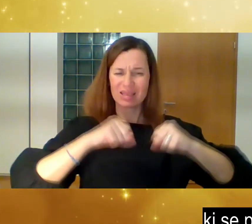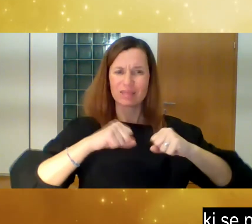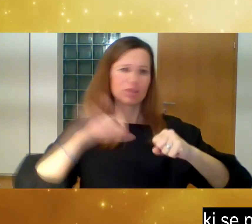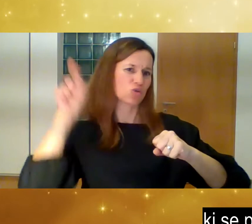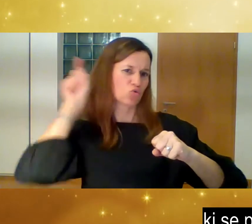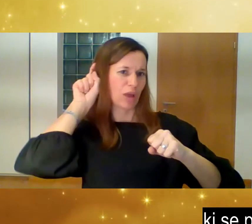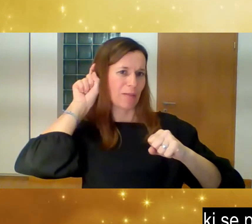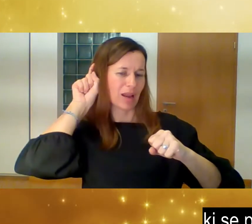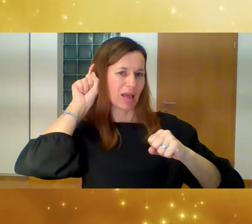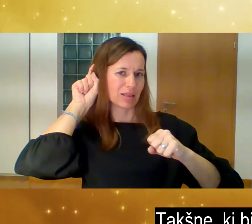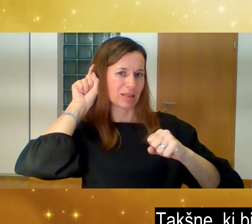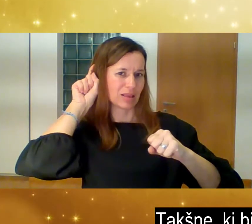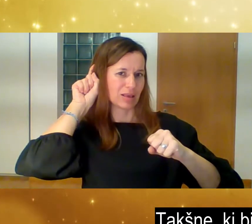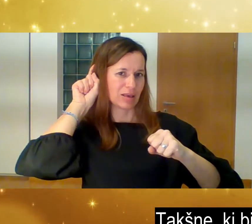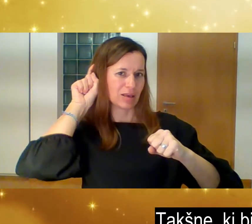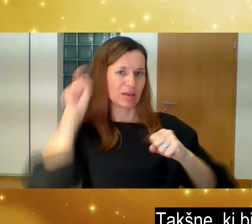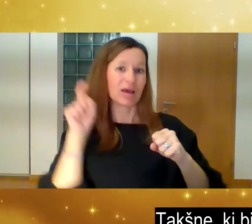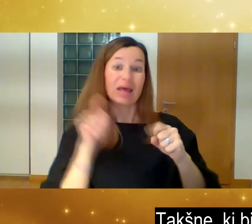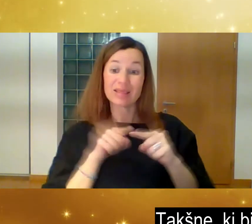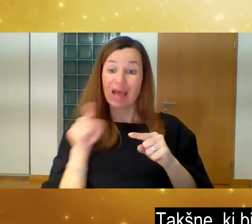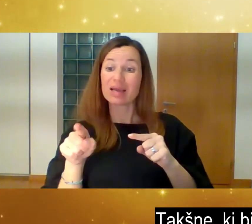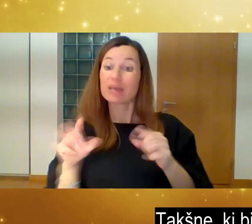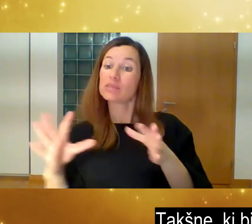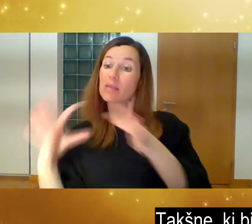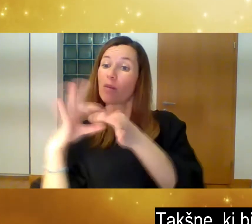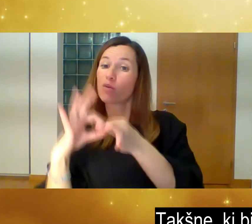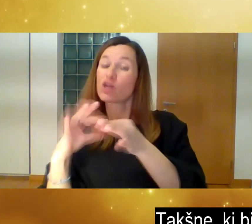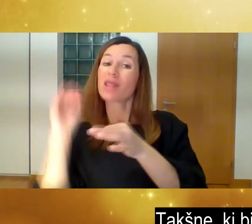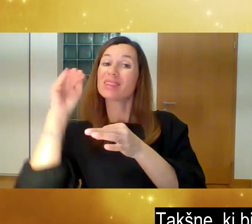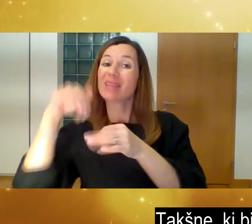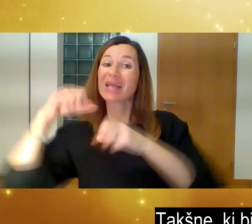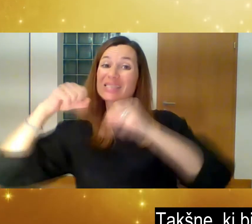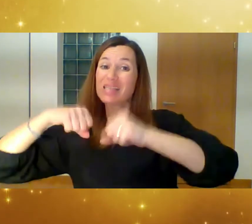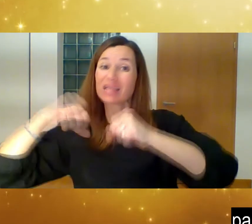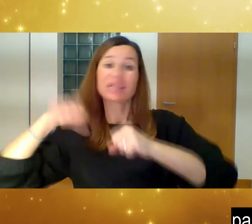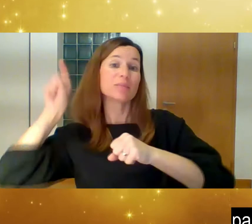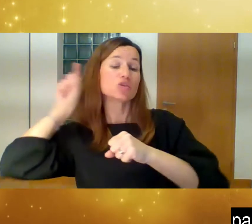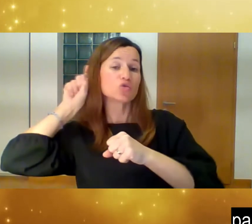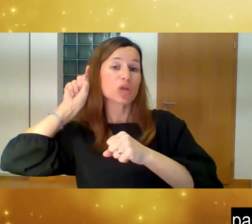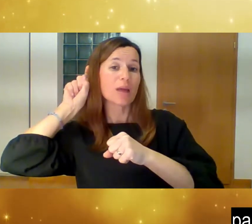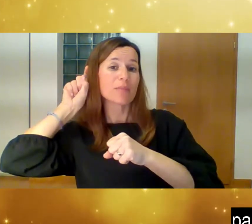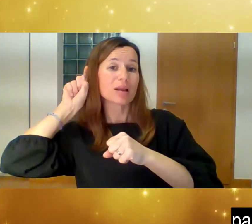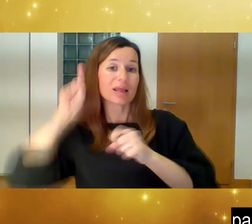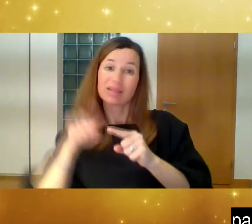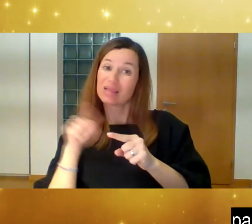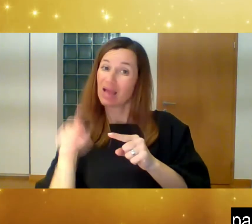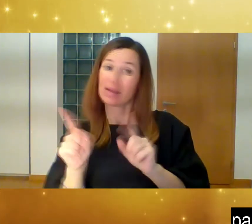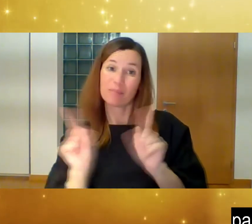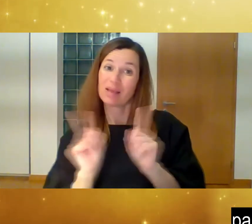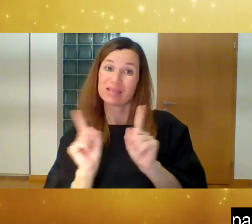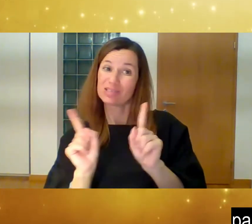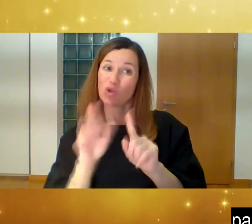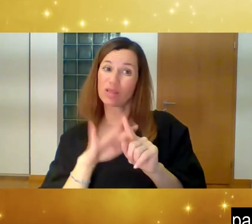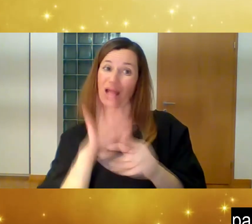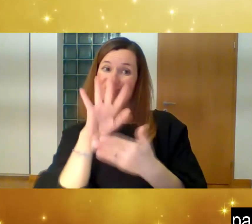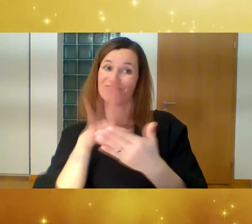aparati. Takšne, ki bi se pa povezovali z nadstandardnimi slušnimi aparati, takšni pa niso na tem